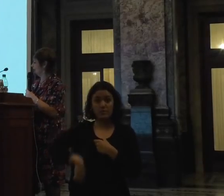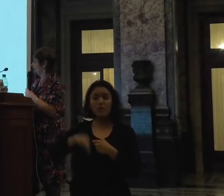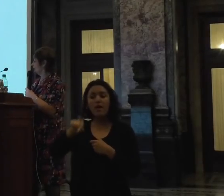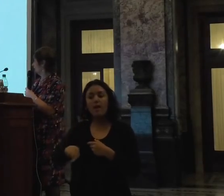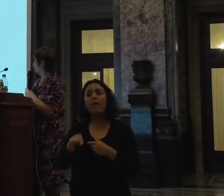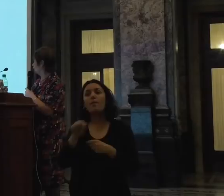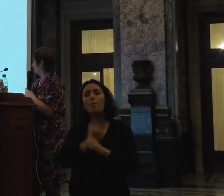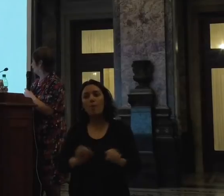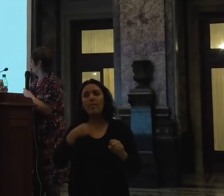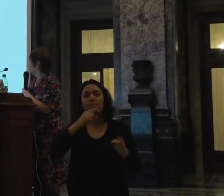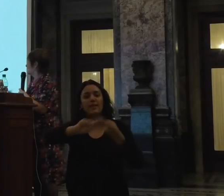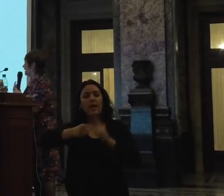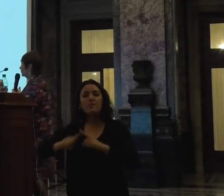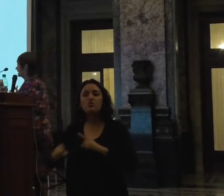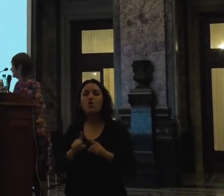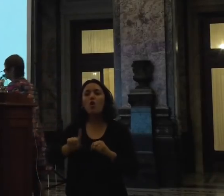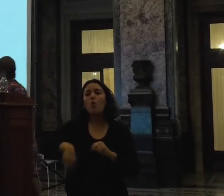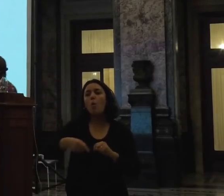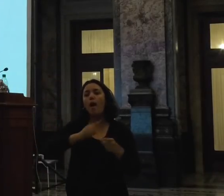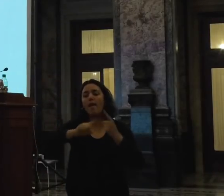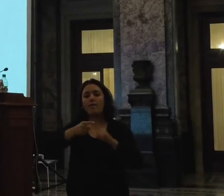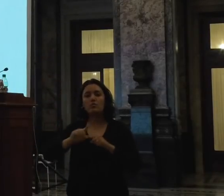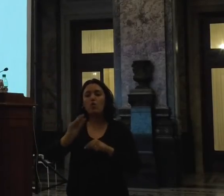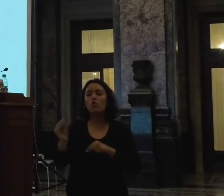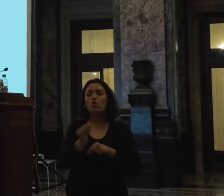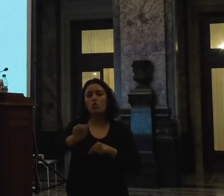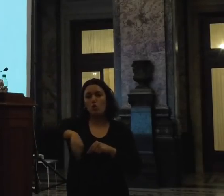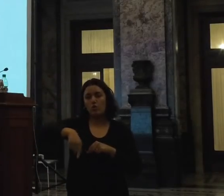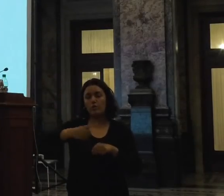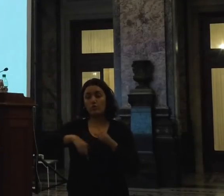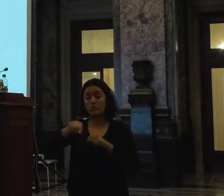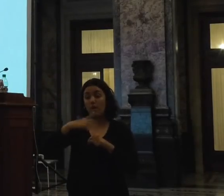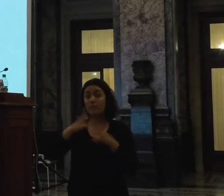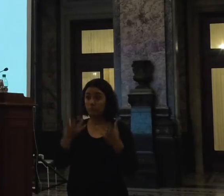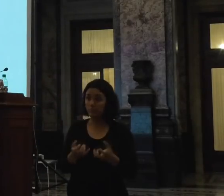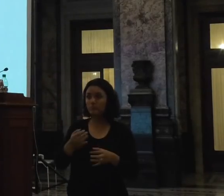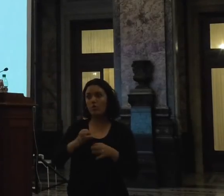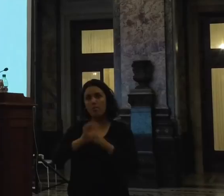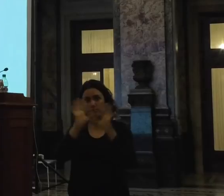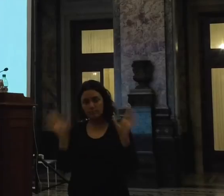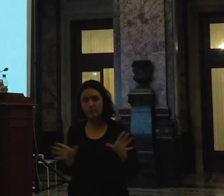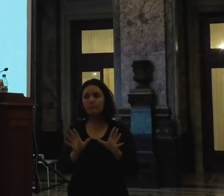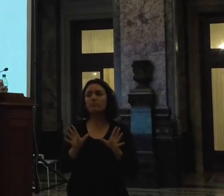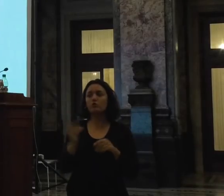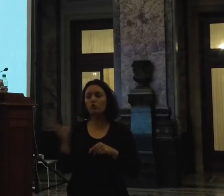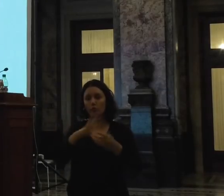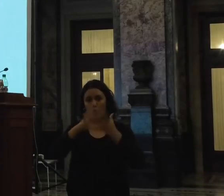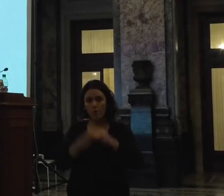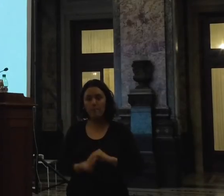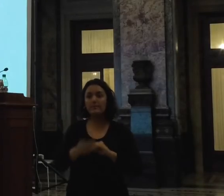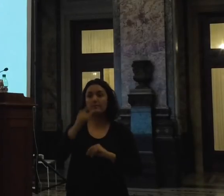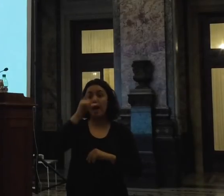diferentemente involucradas. Lo que quiero llamar la atención aquí es que los dos modelos, el amarillo y el azul,